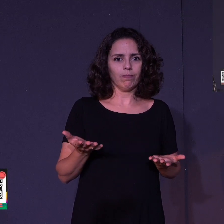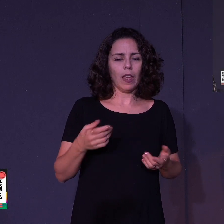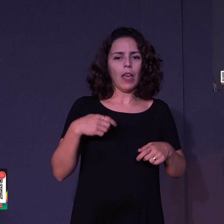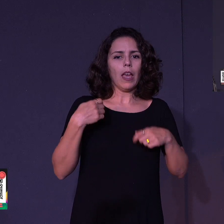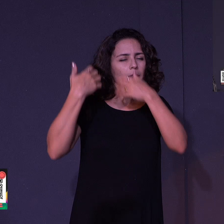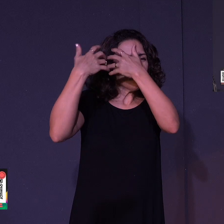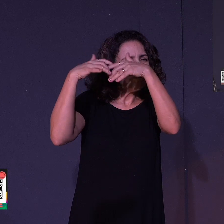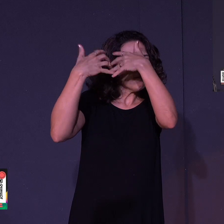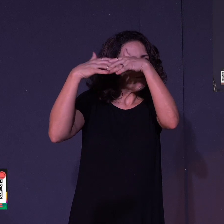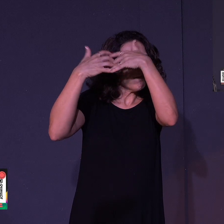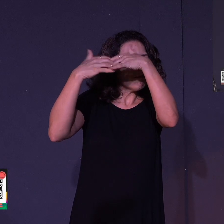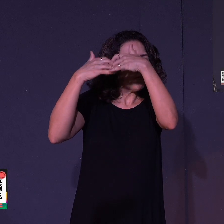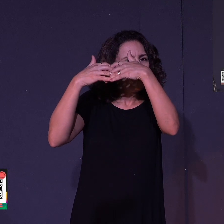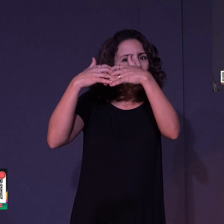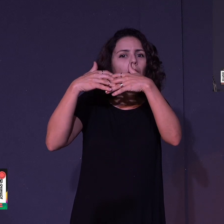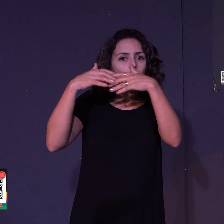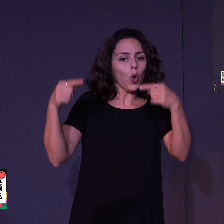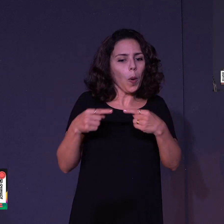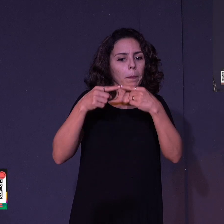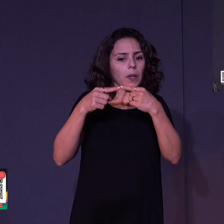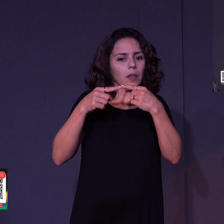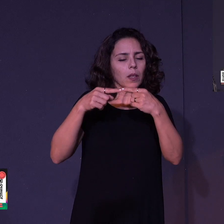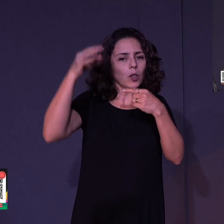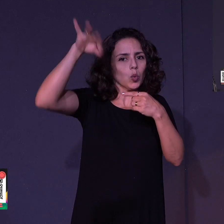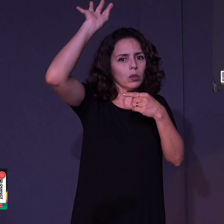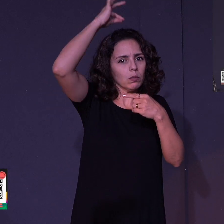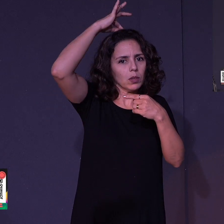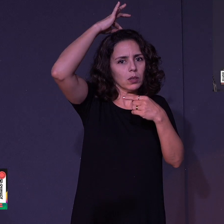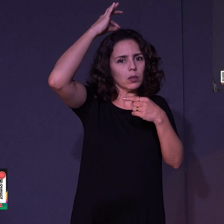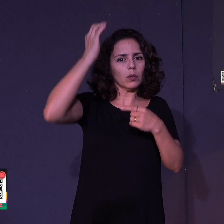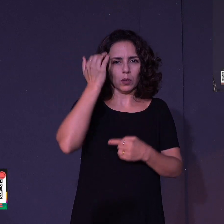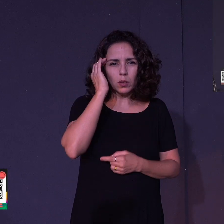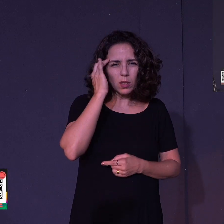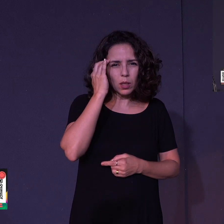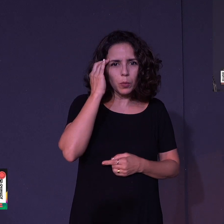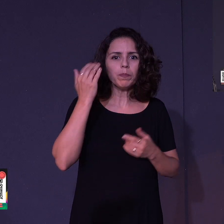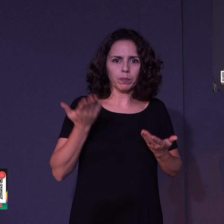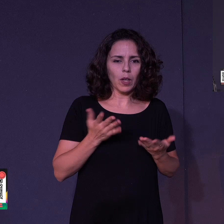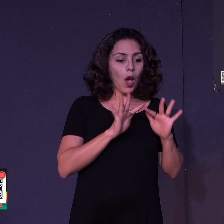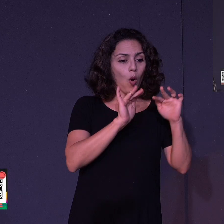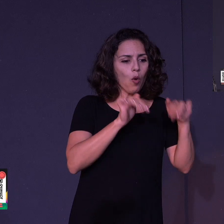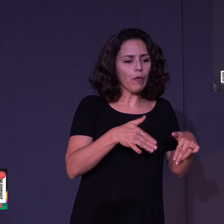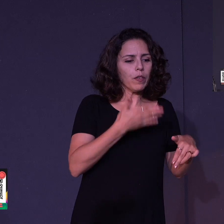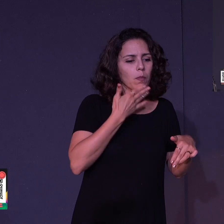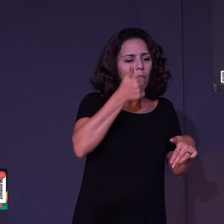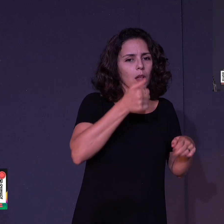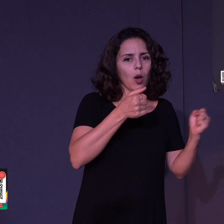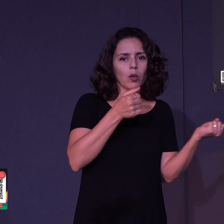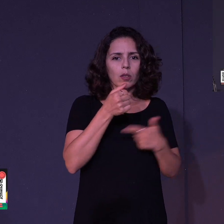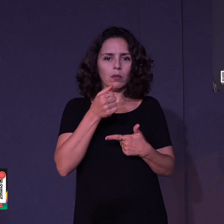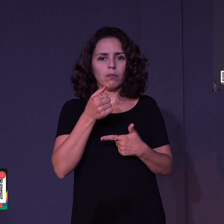vou entender que a palavra não erra. Eu vou entender que o fim será sempre melhor e mais proveitoso.